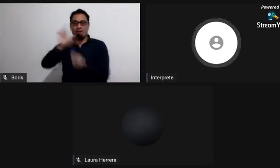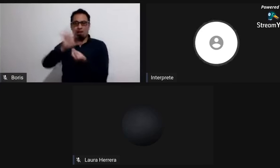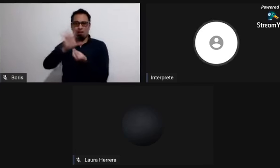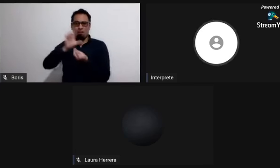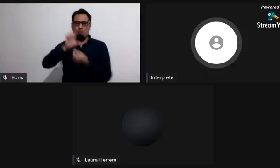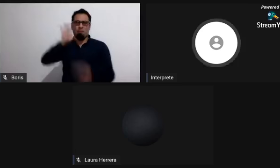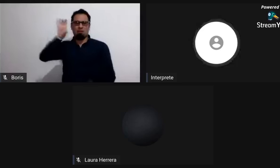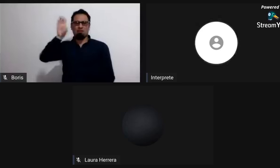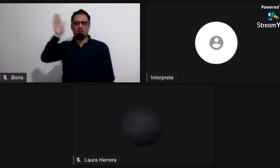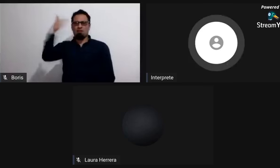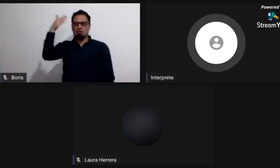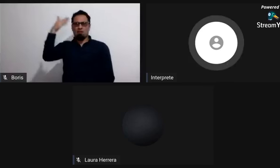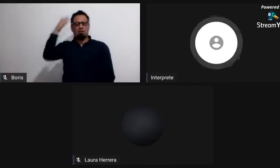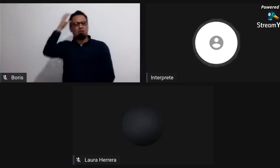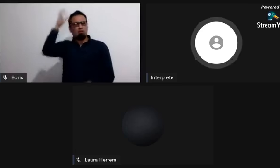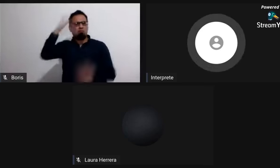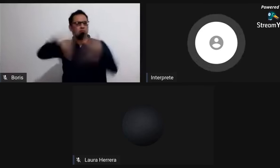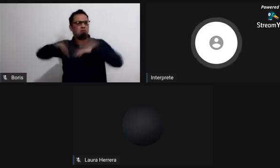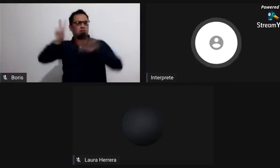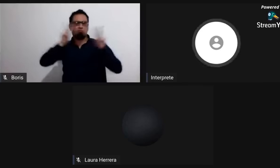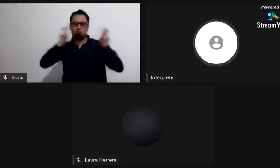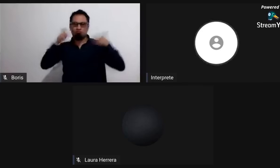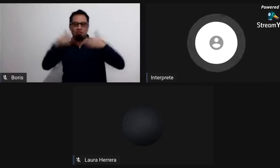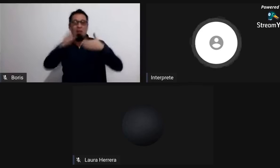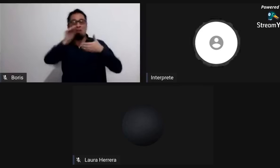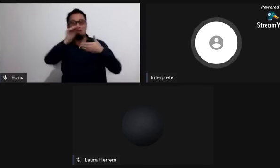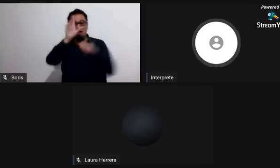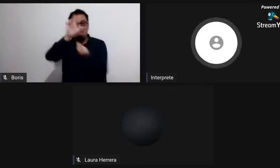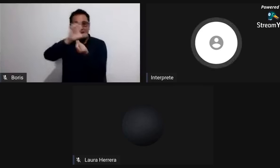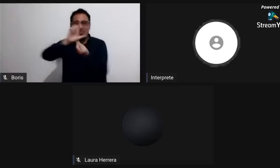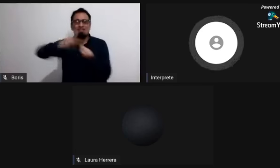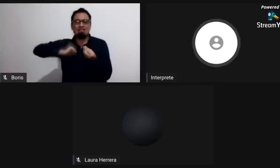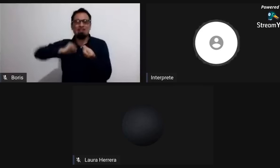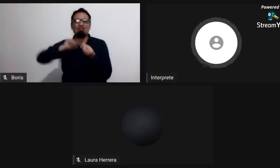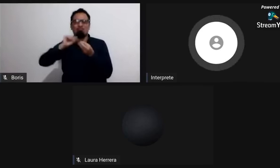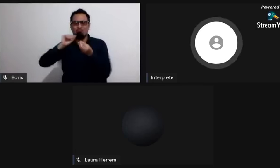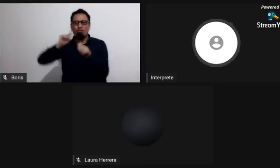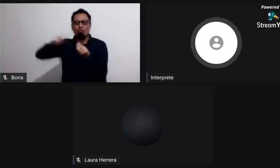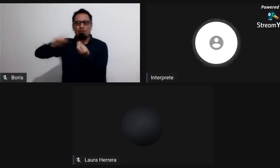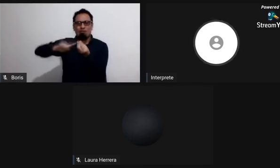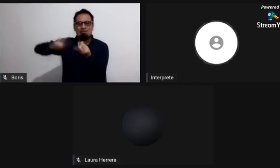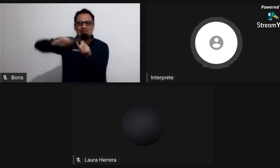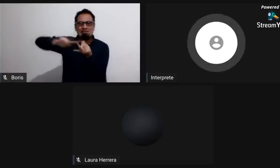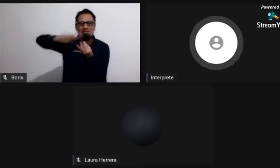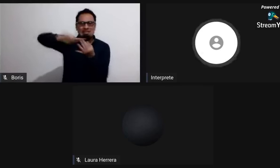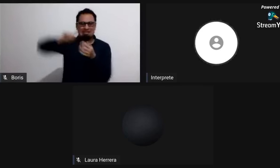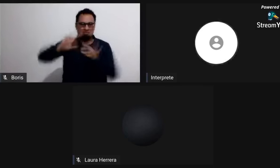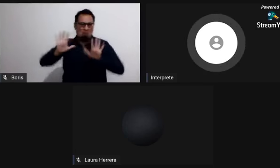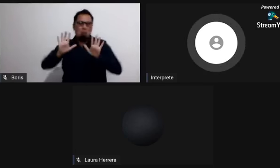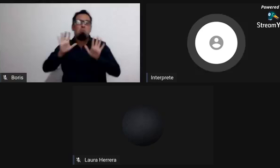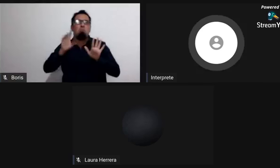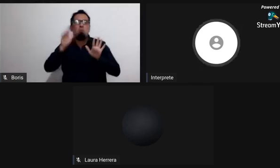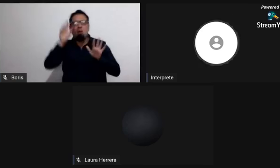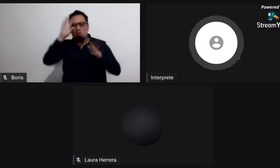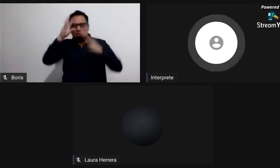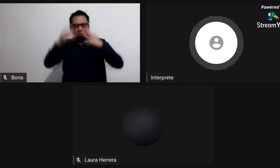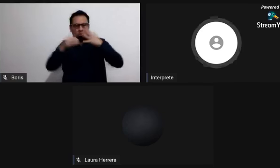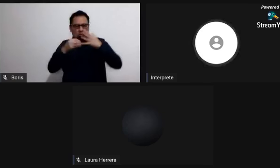se hablara, que todos hablaran la misma lengua, el mismo idioma, que era el español, mientras que